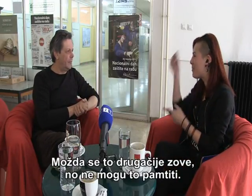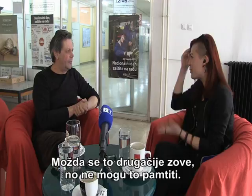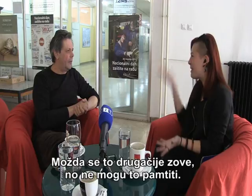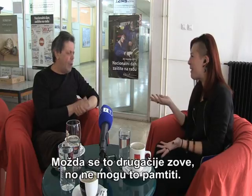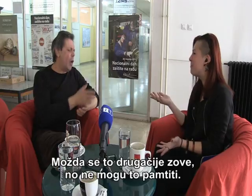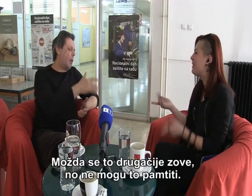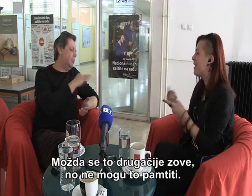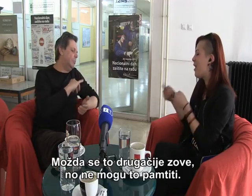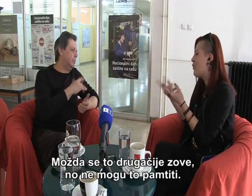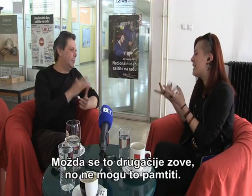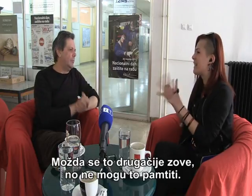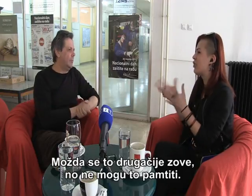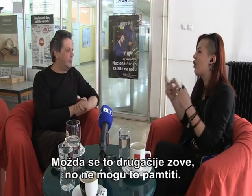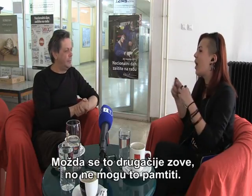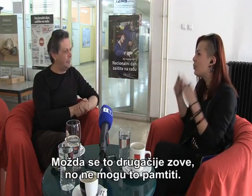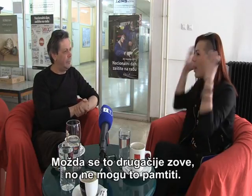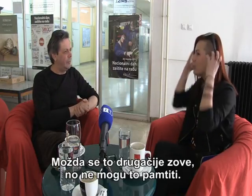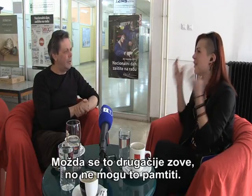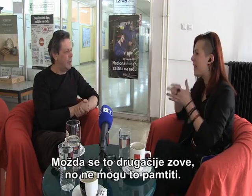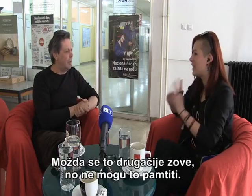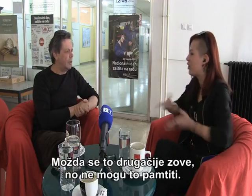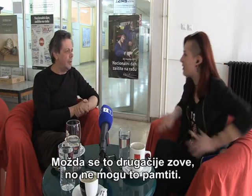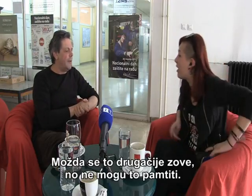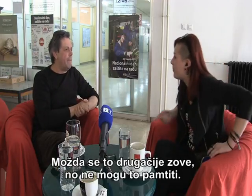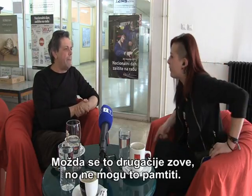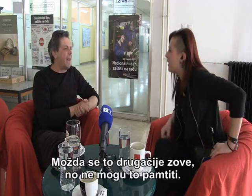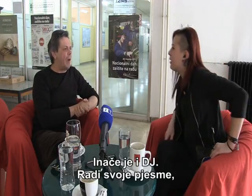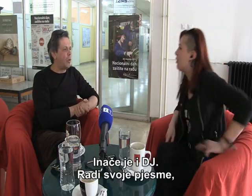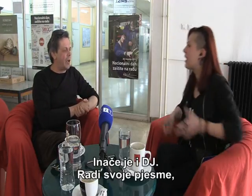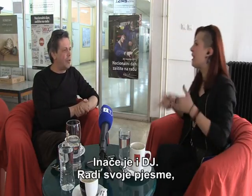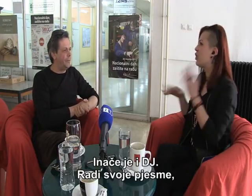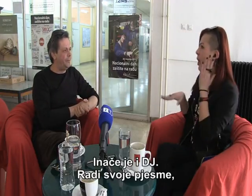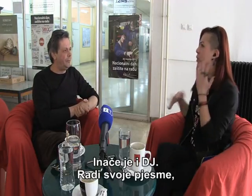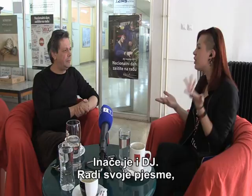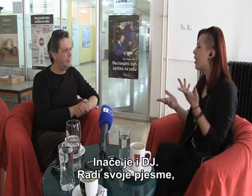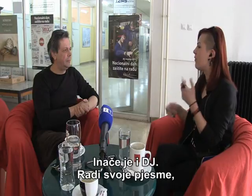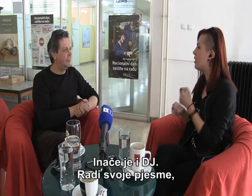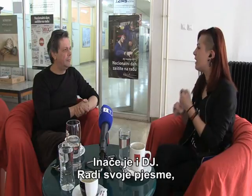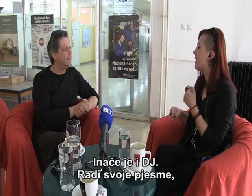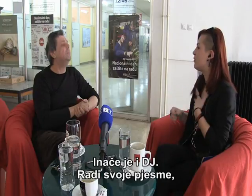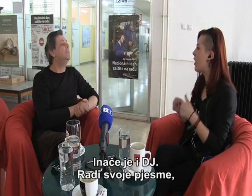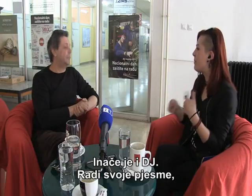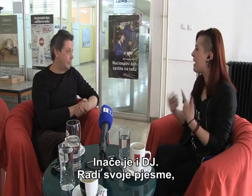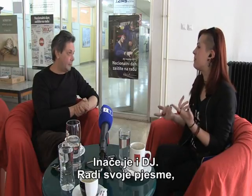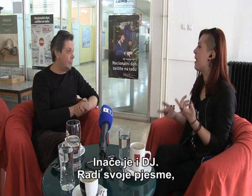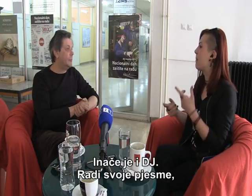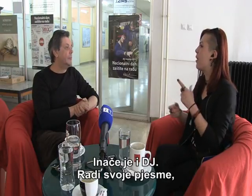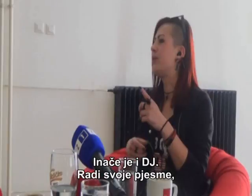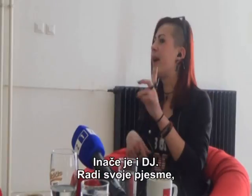mogu da pamtiti. Dobro. Ali ovo je slično, audiotehničar, da. Audiotehničar. On je inače kao DJ, evo, radi svoje pjesme, pa onda